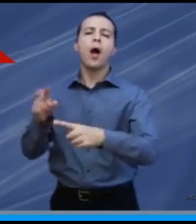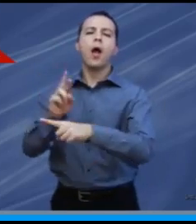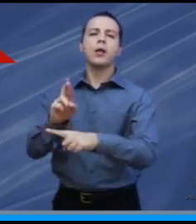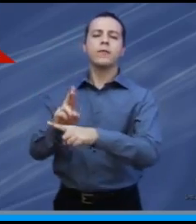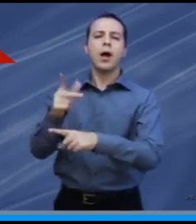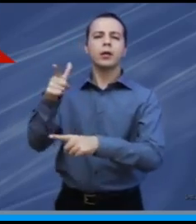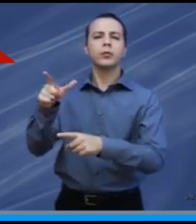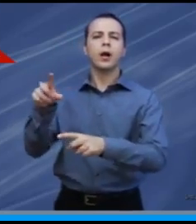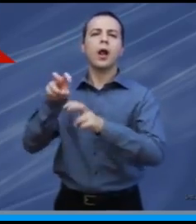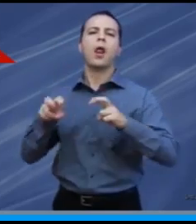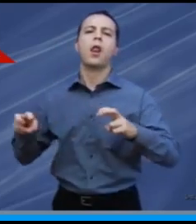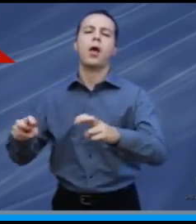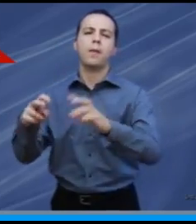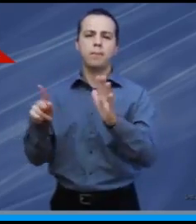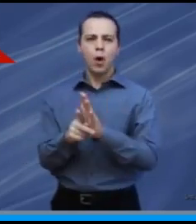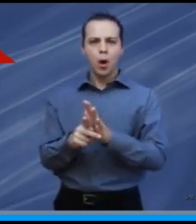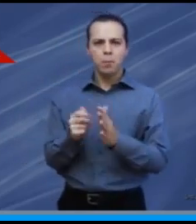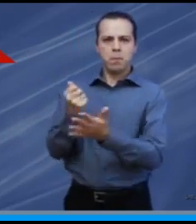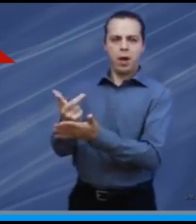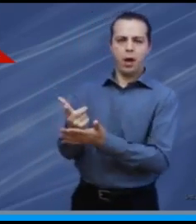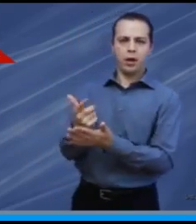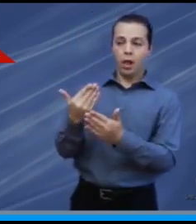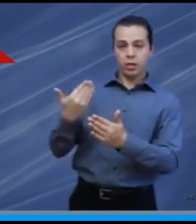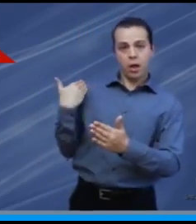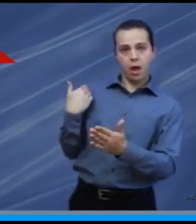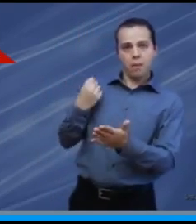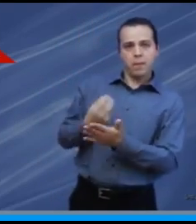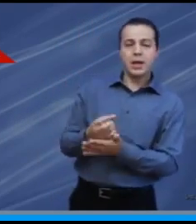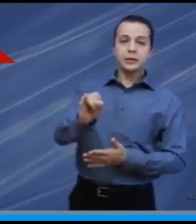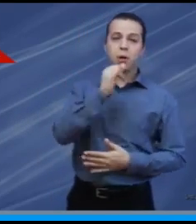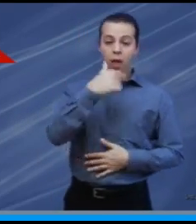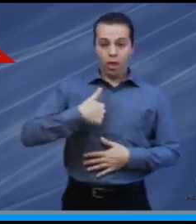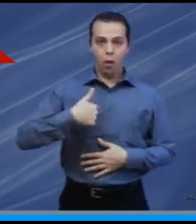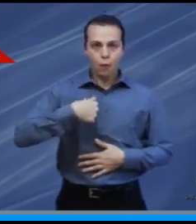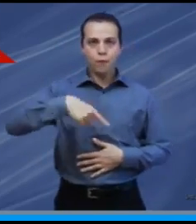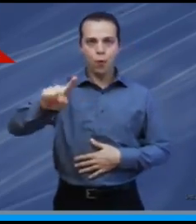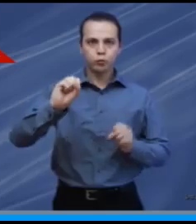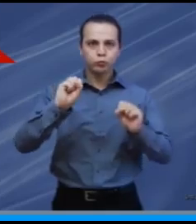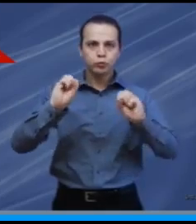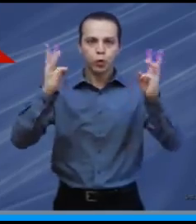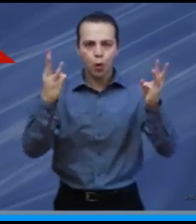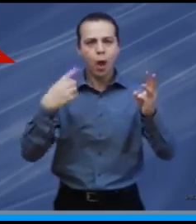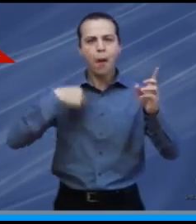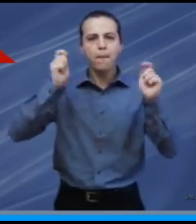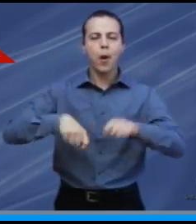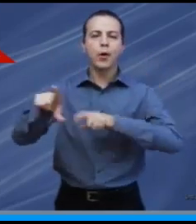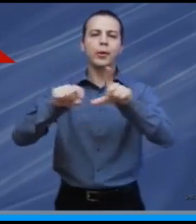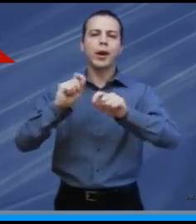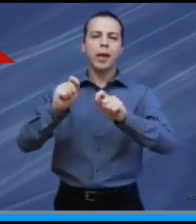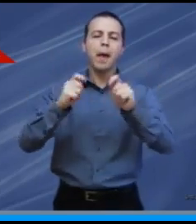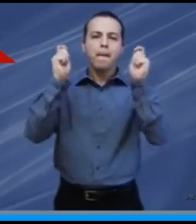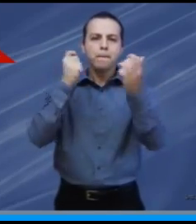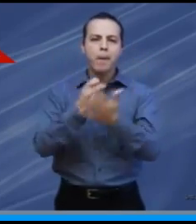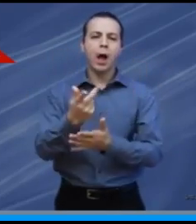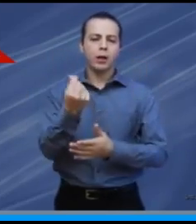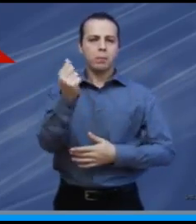reservado para você, mas é lá nas cadeiras, lá mais atrás. Porque se eu vou ao show, eu posso escolher, né? E pagar o mais barato ou o